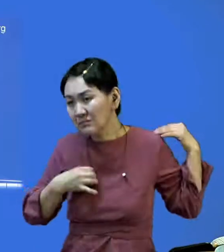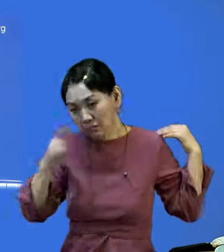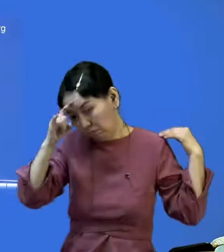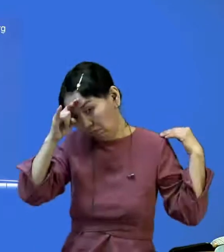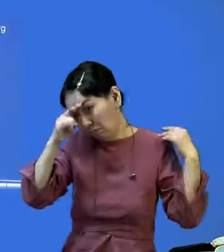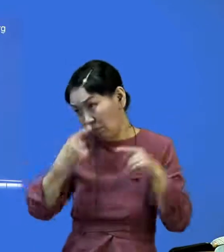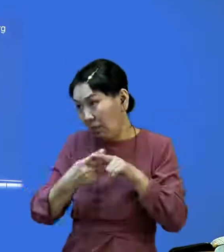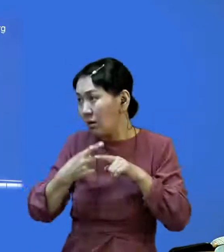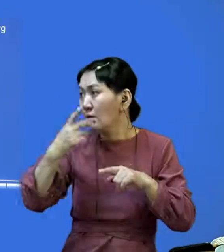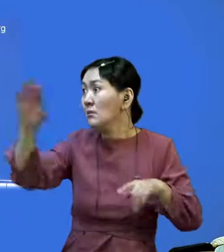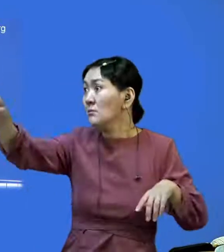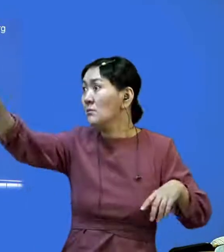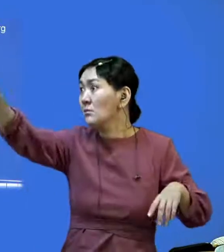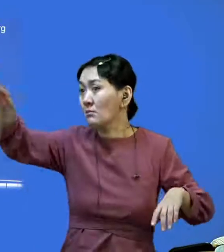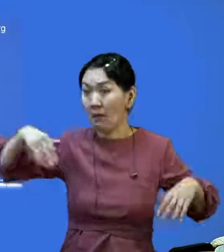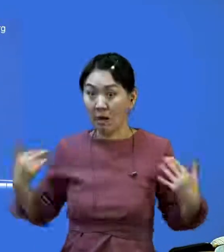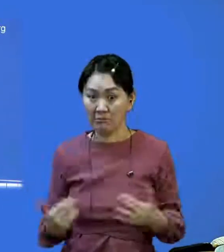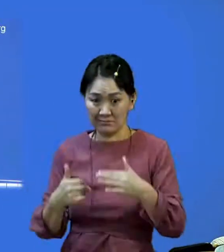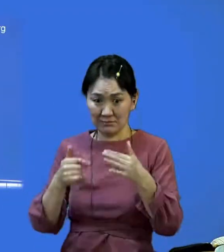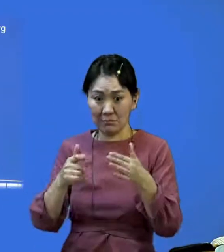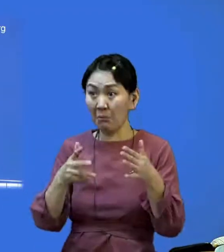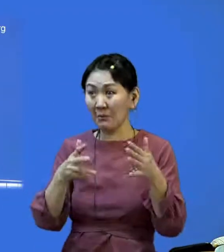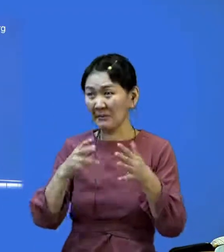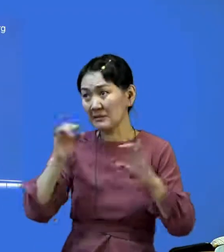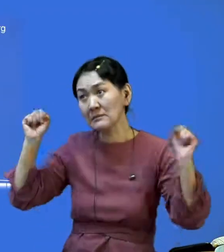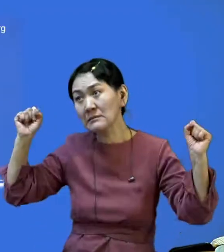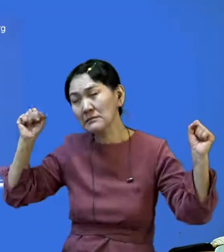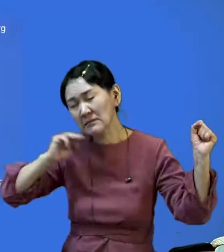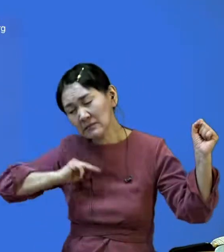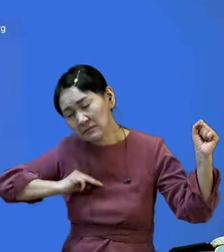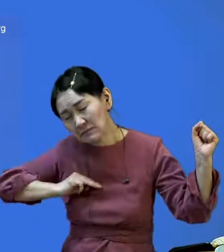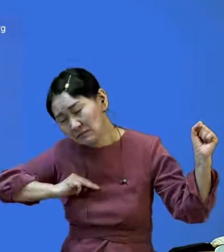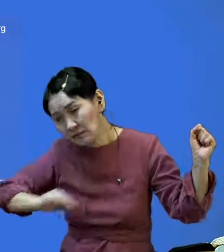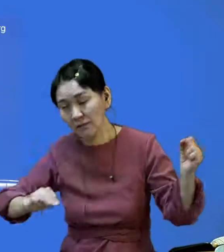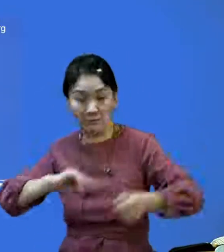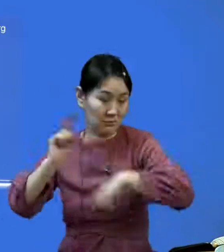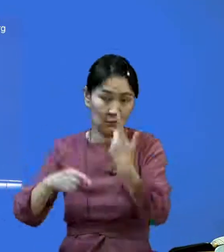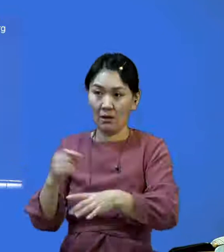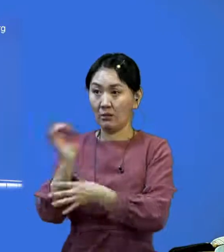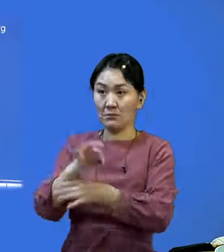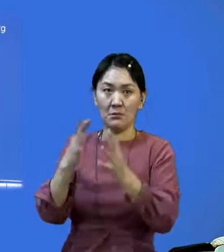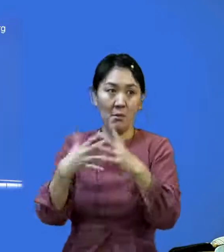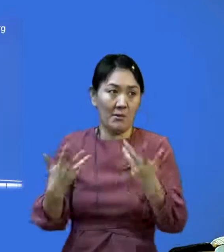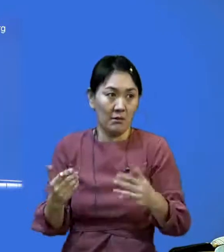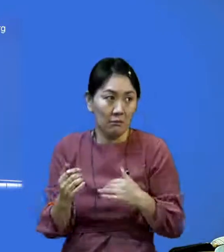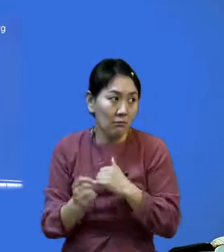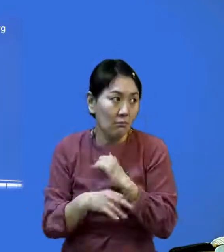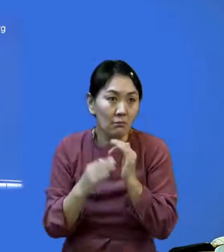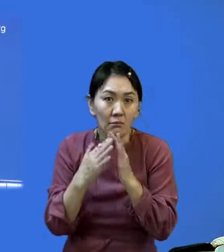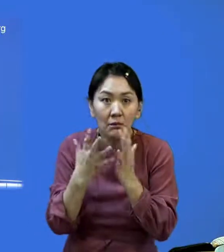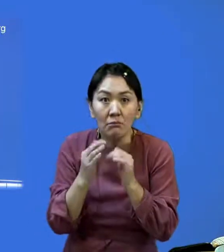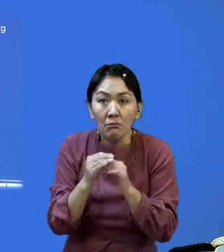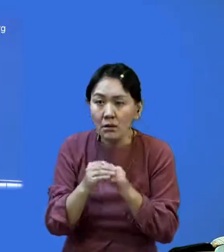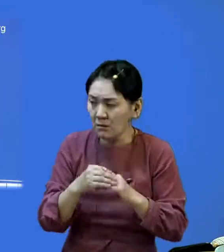Тэгээ сүулдэг бүр өөрийнх нь амьдарч исэн байр нь хүртэл байхгүй болчихж байгаа. Хүмүүс яа болгоомжтой байх хэрэгтэй.